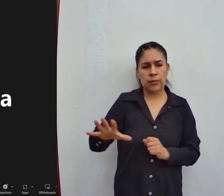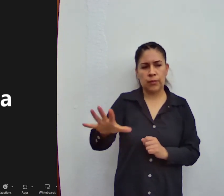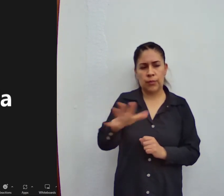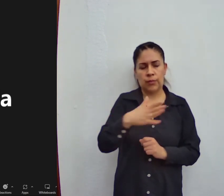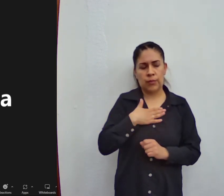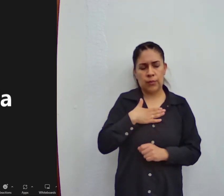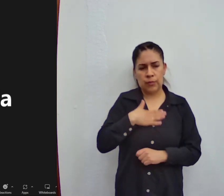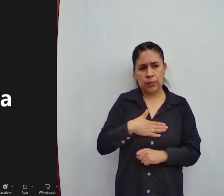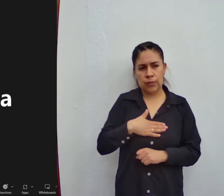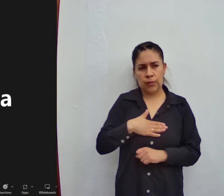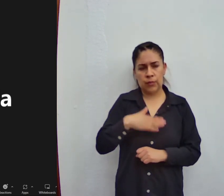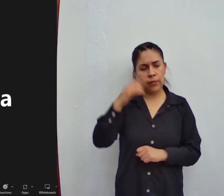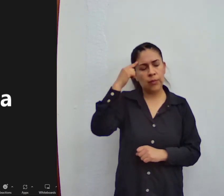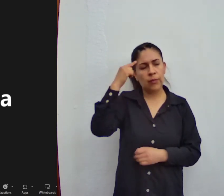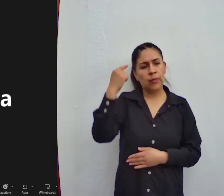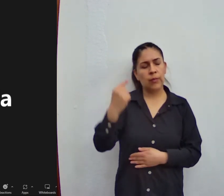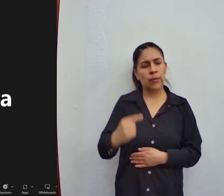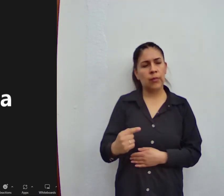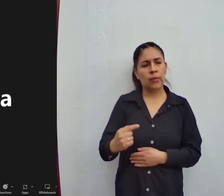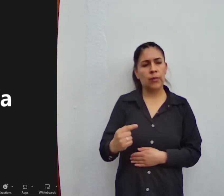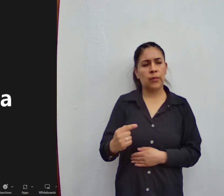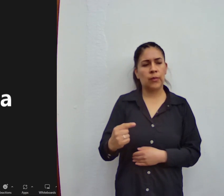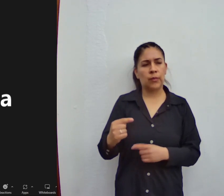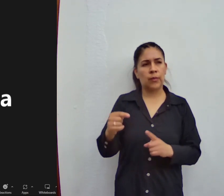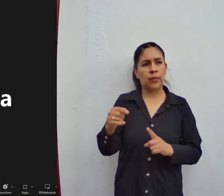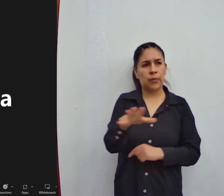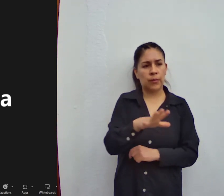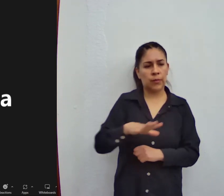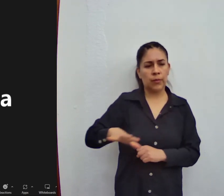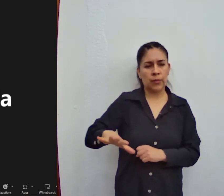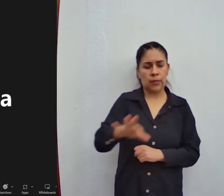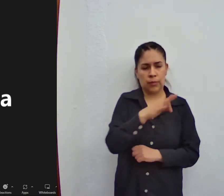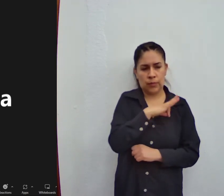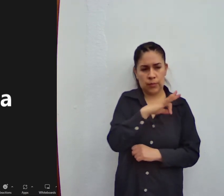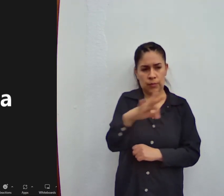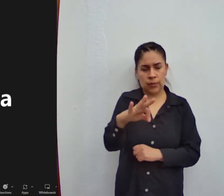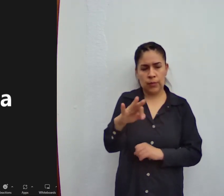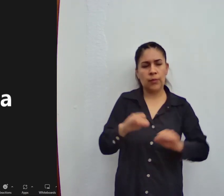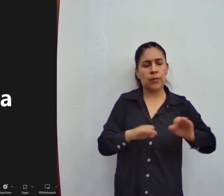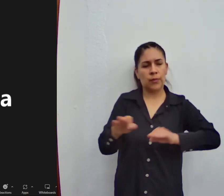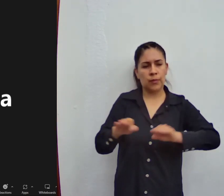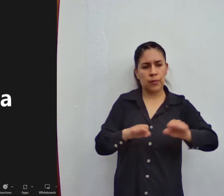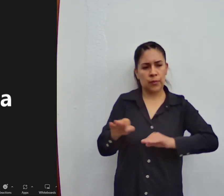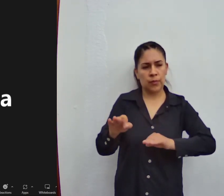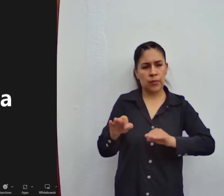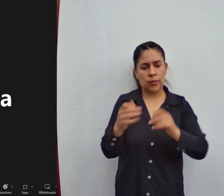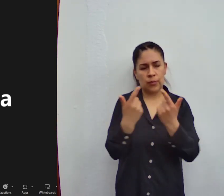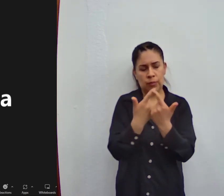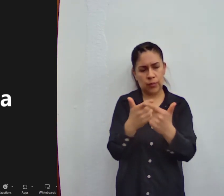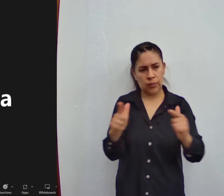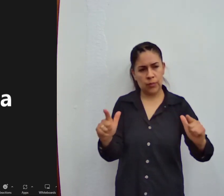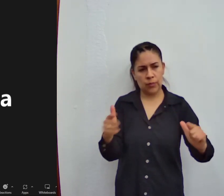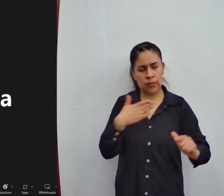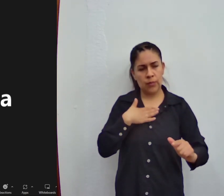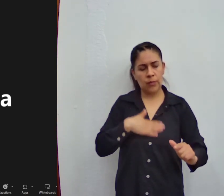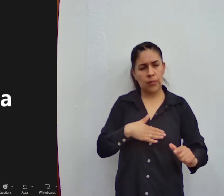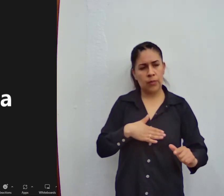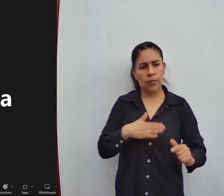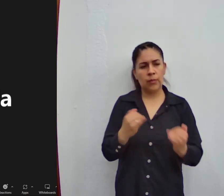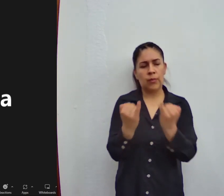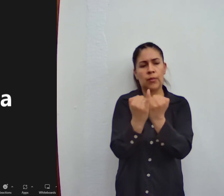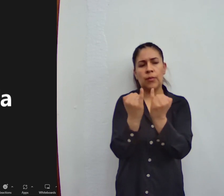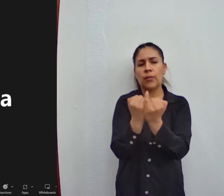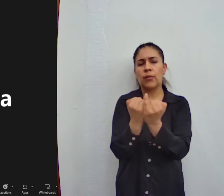empezamos a desarrollar desde el 2009 y tenemos la certeza de que tenemos algunos ya avances en este sentido, porque